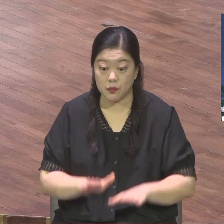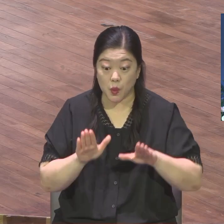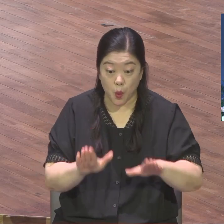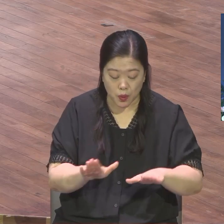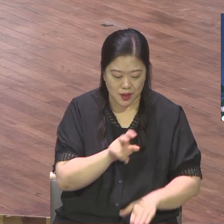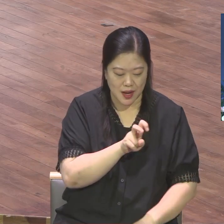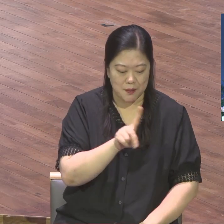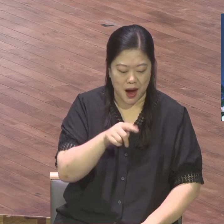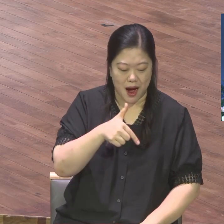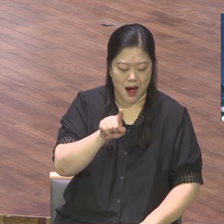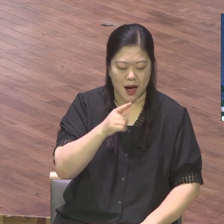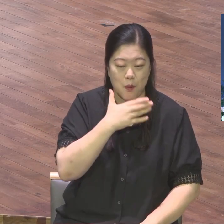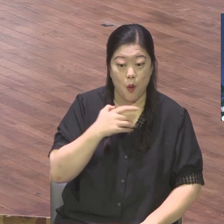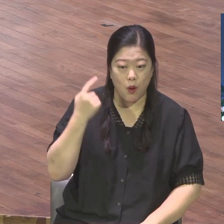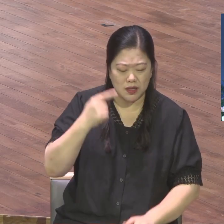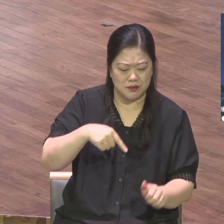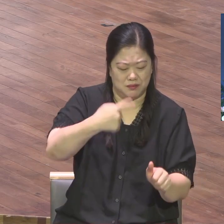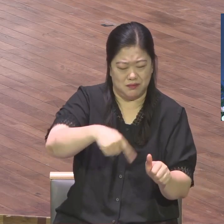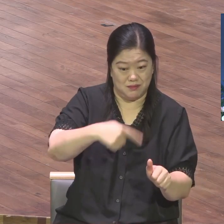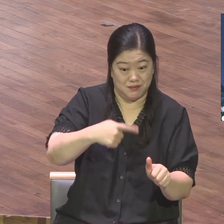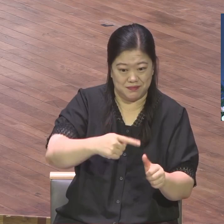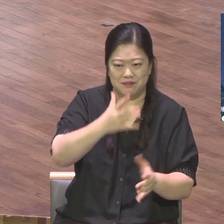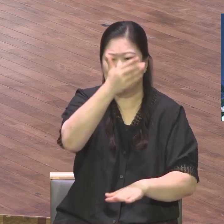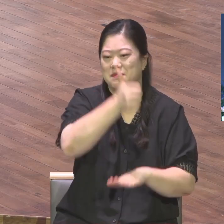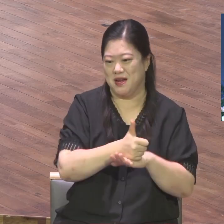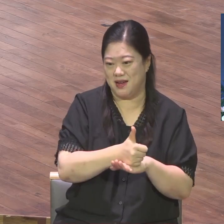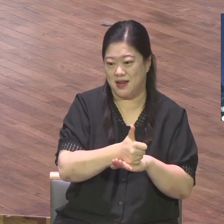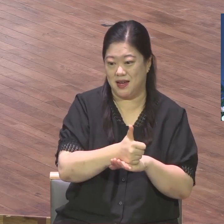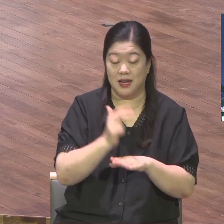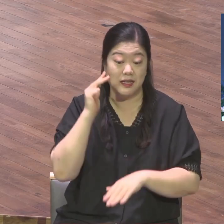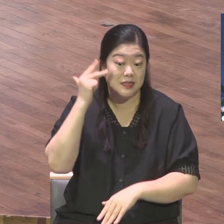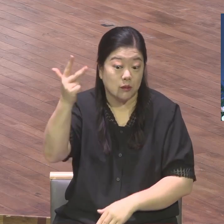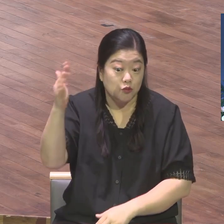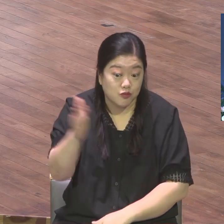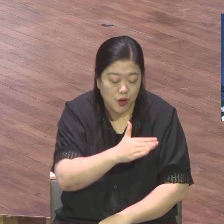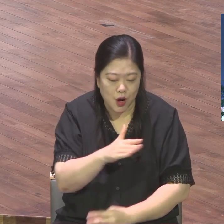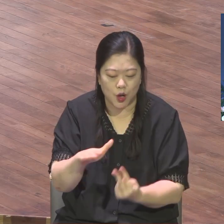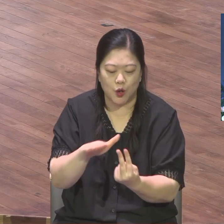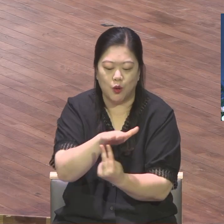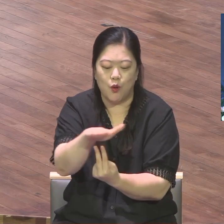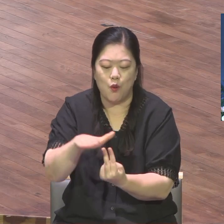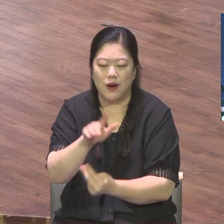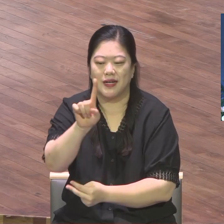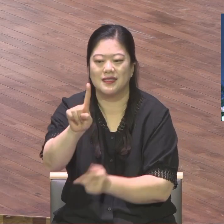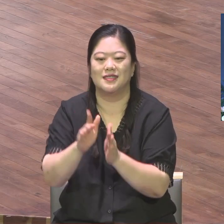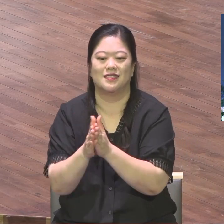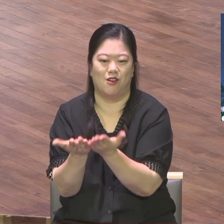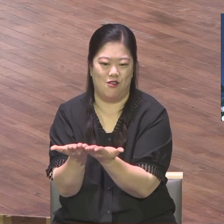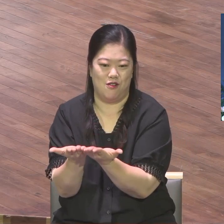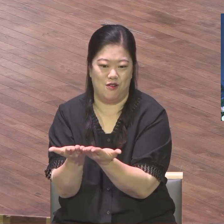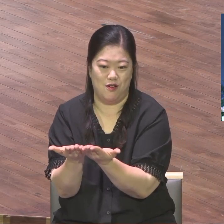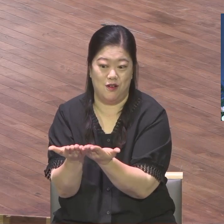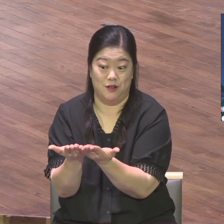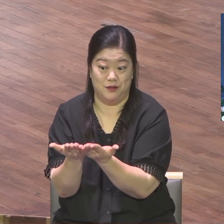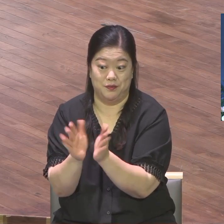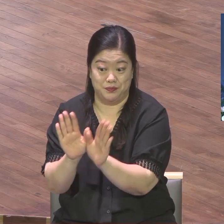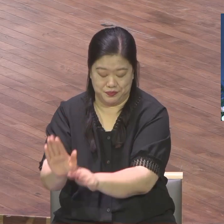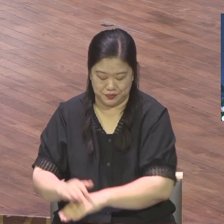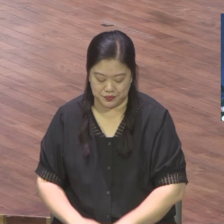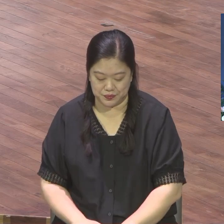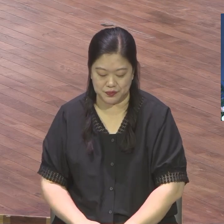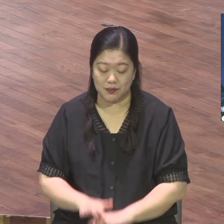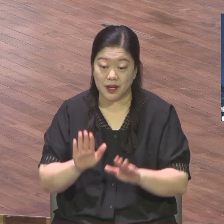다음 주일부터 요한 1서를 강해하겠습니다. 마가복음을 비롯해서 이 사복음서를